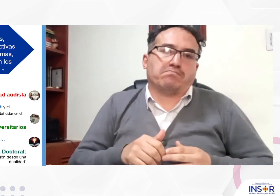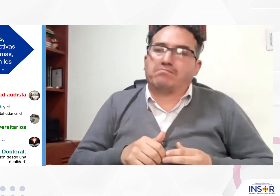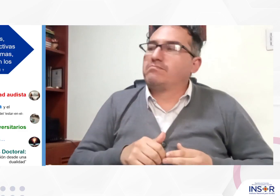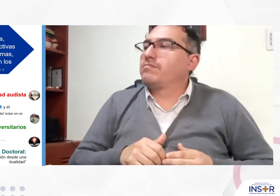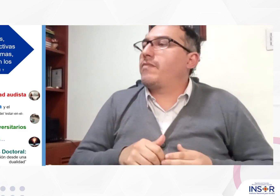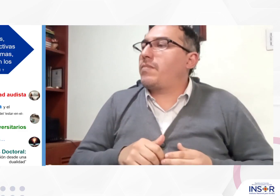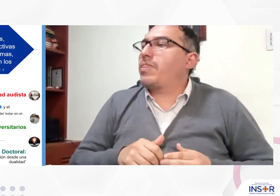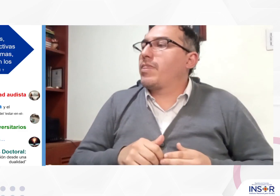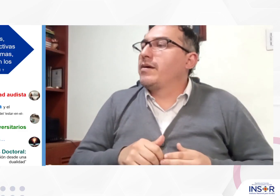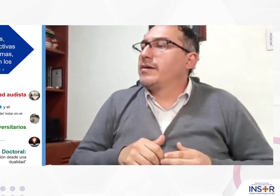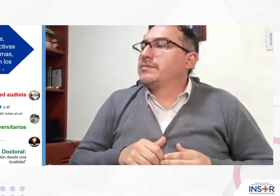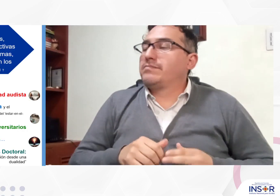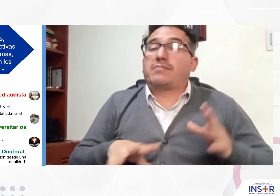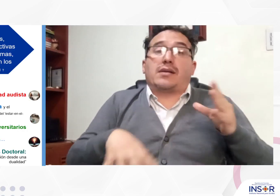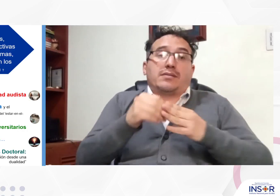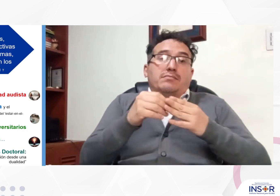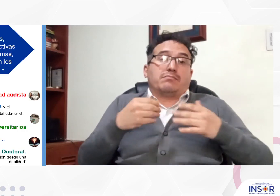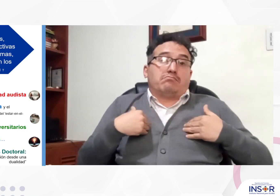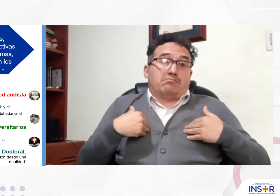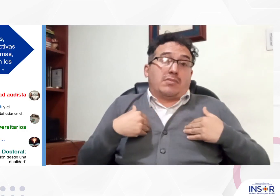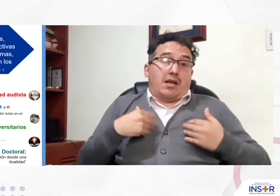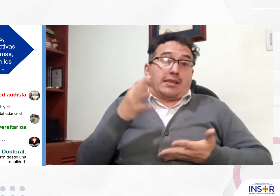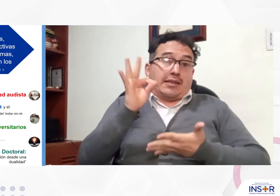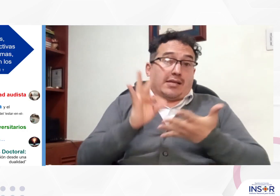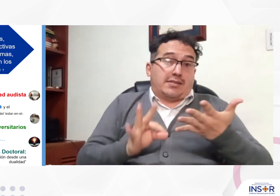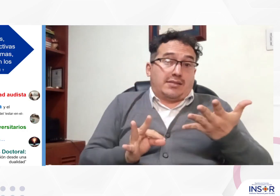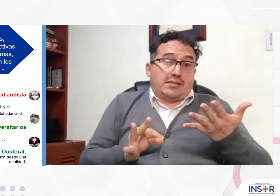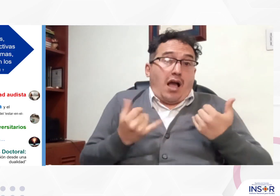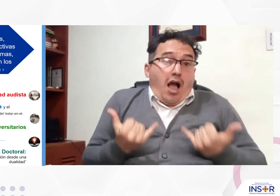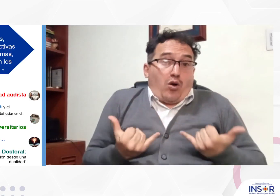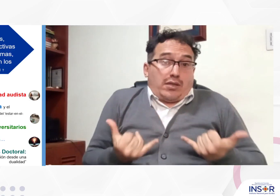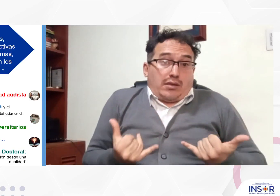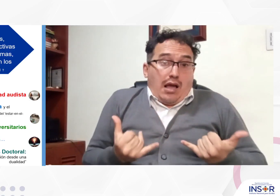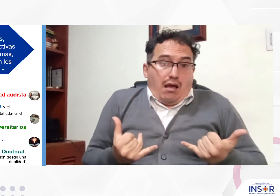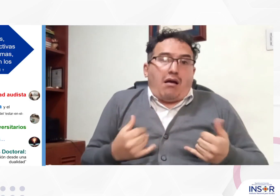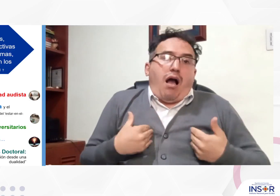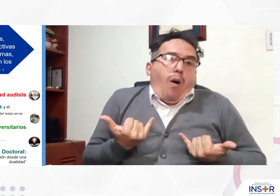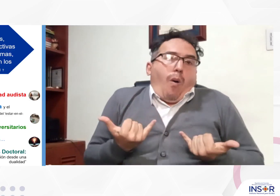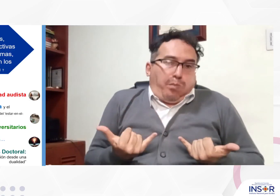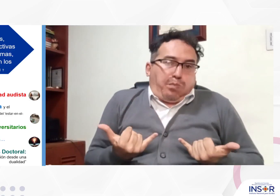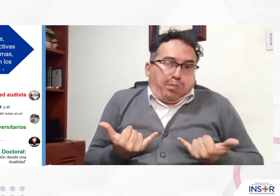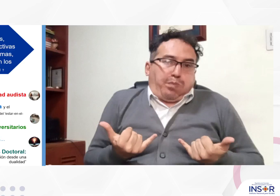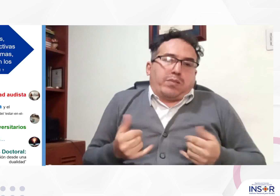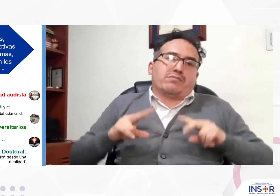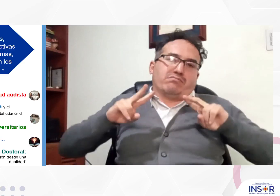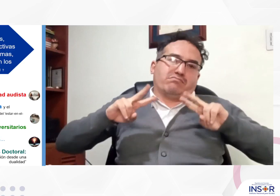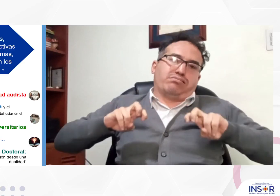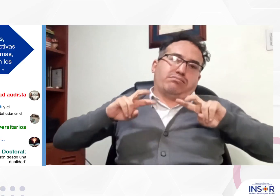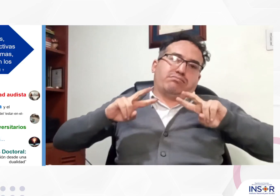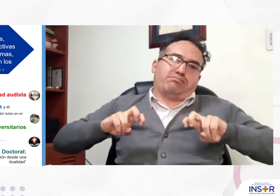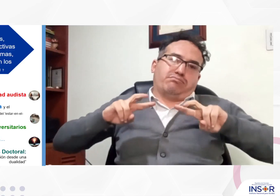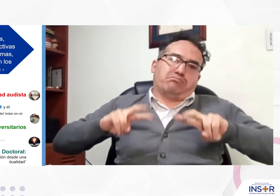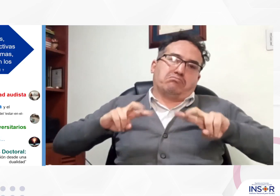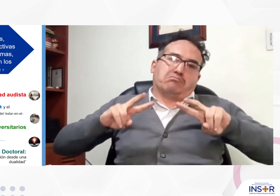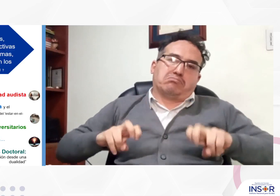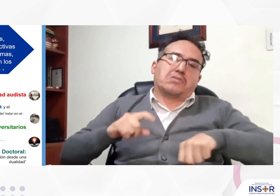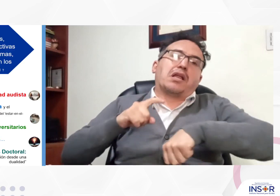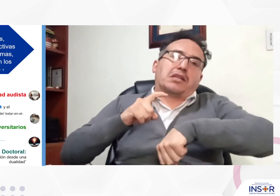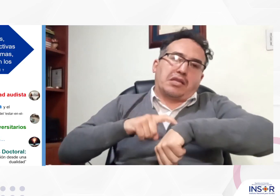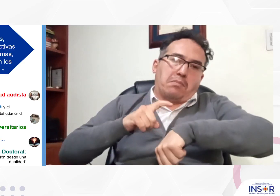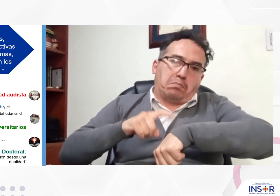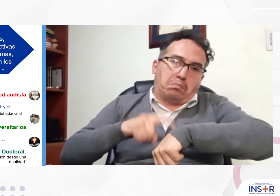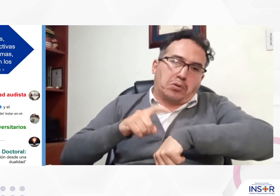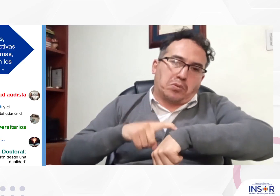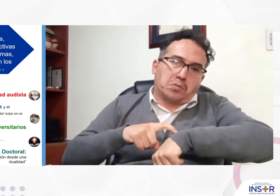con los procesos de investigación. Además de esto, en mi proceso de elaboración de tesis doctoral que actualmente